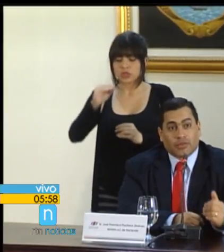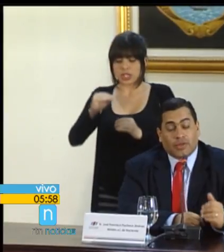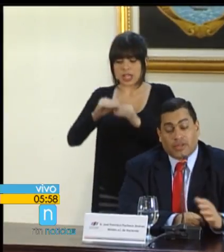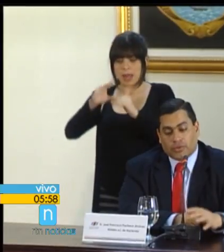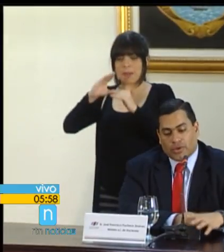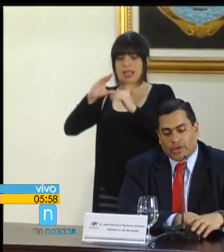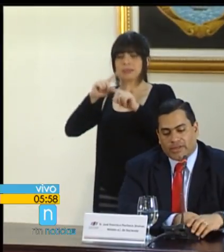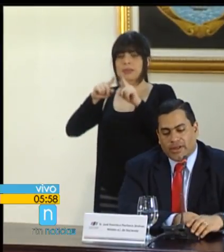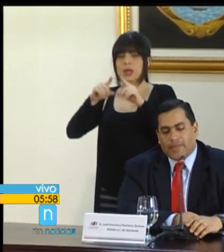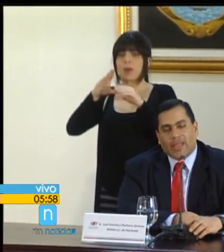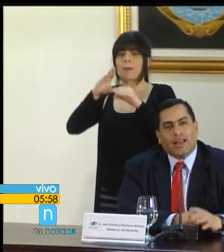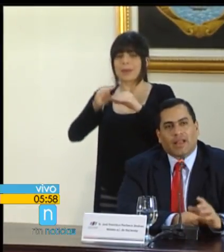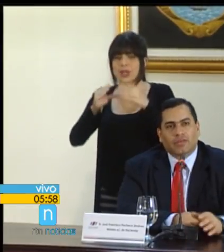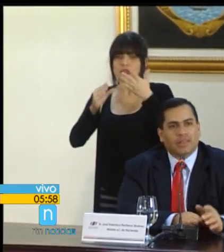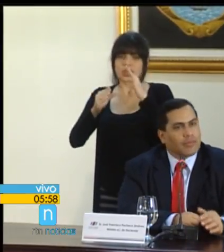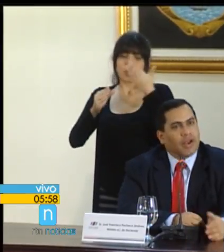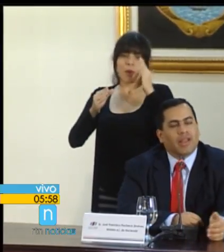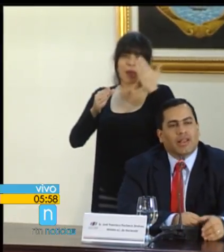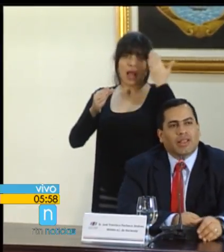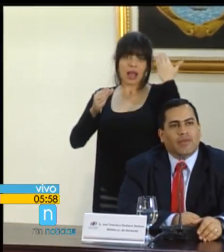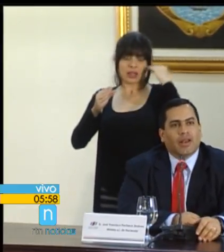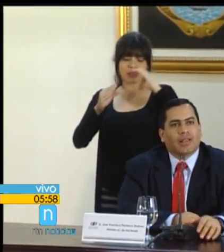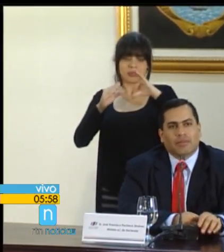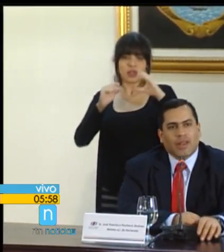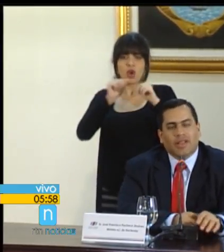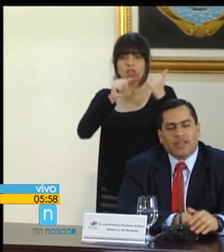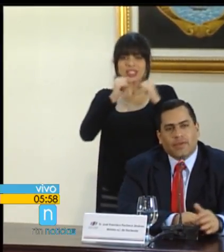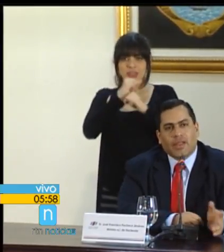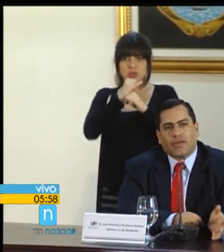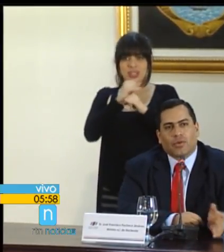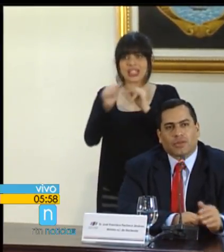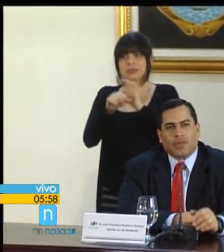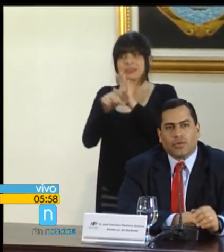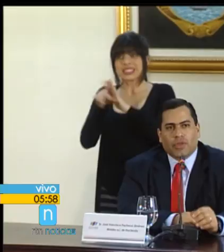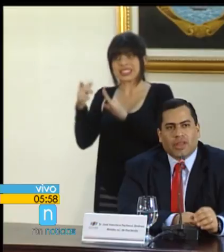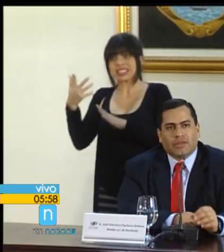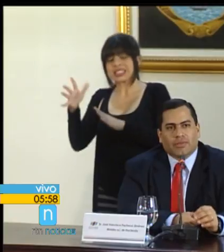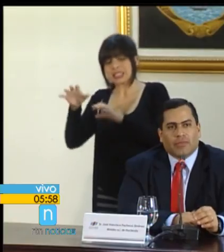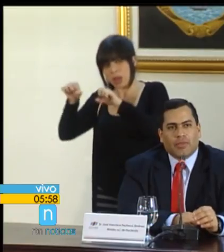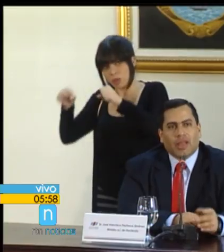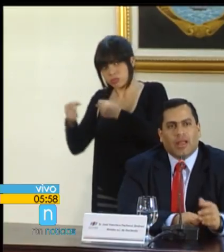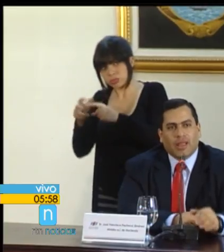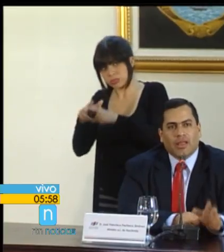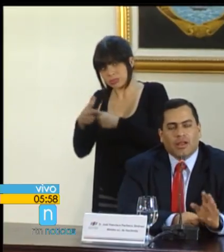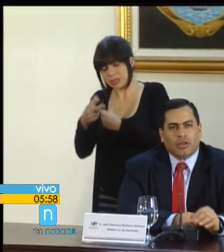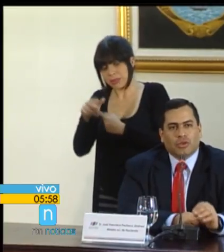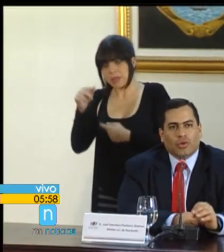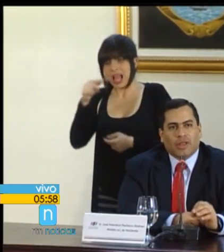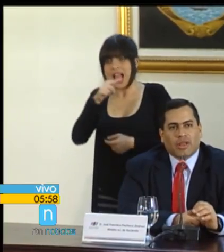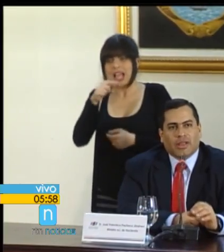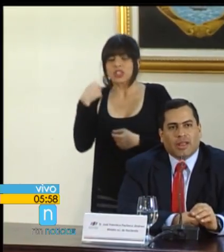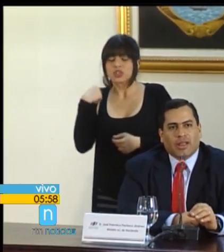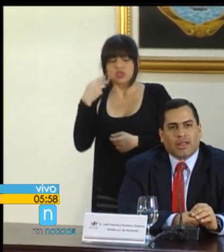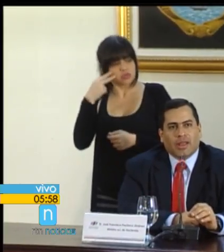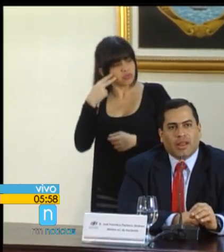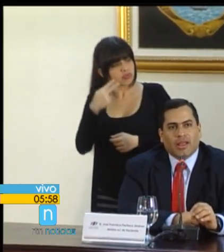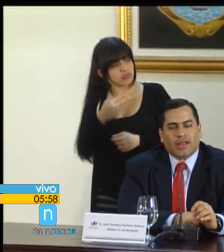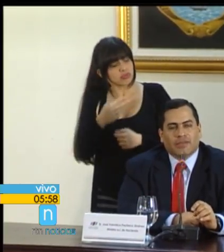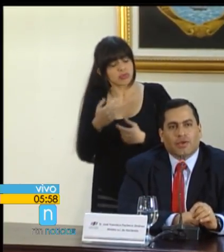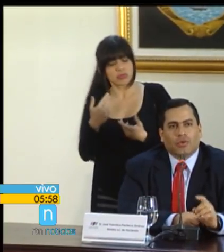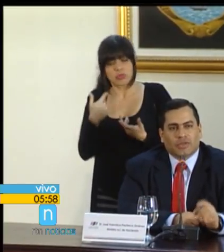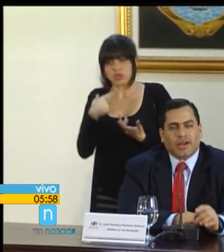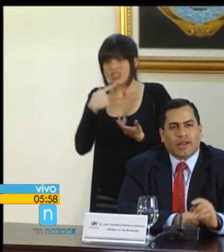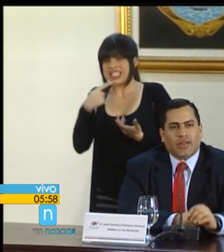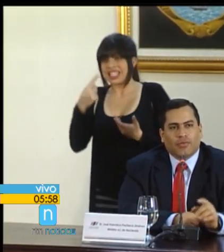el resto de instituciones. En el caso de la Asamblea Legislativa, la Asamblea ya había recortado desde un inicio. Más bien ahí yo lo que haría